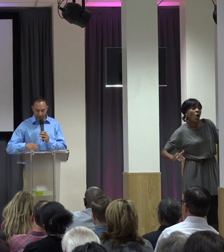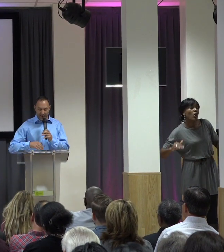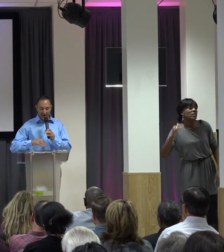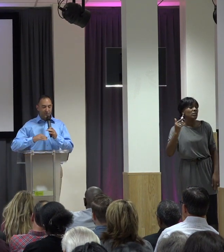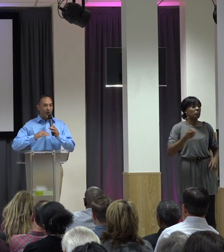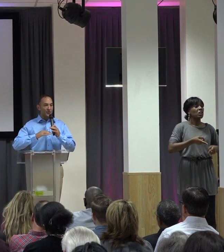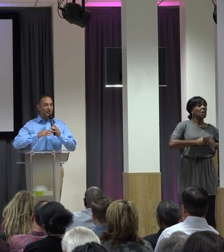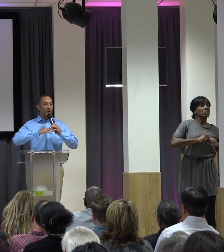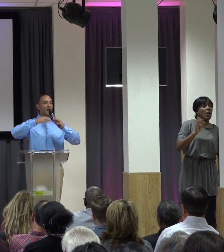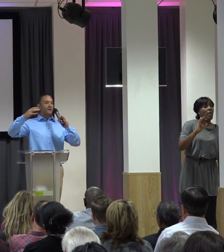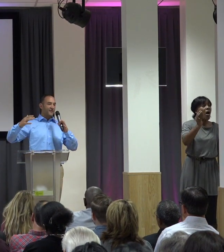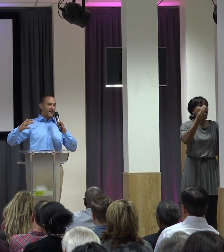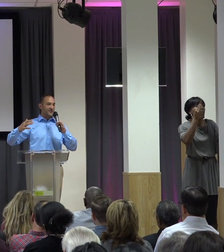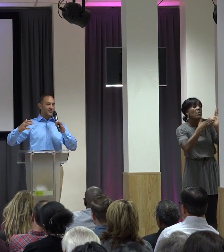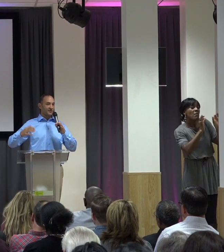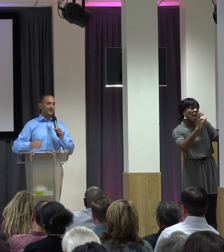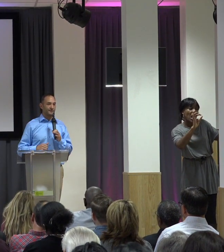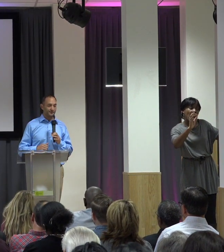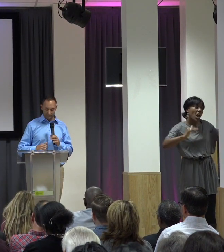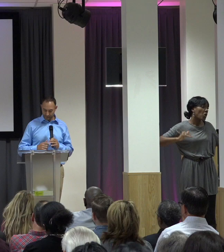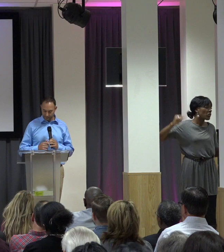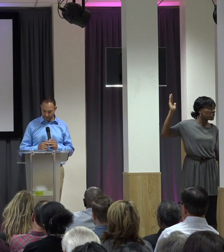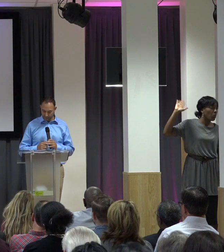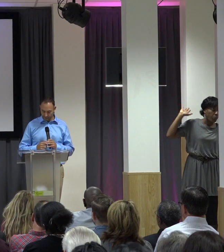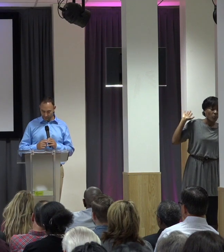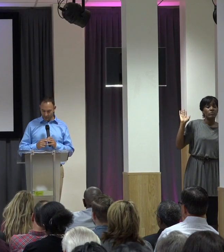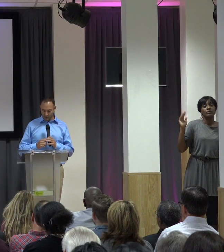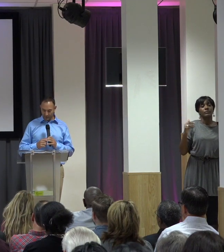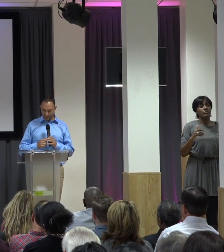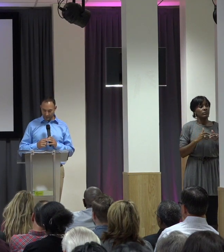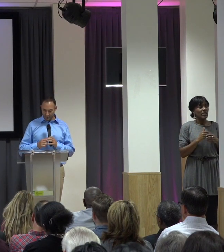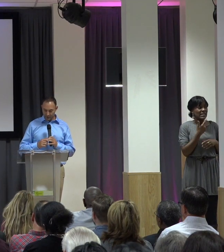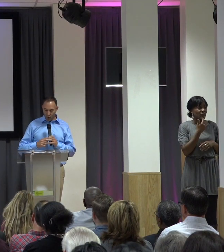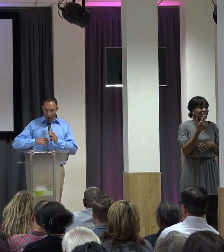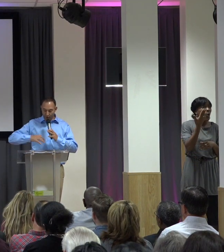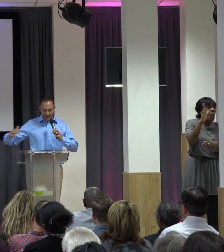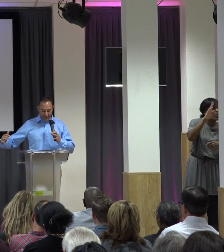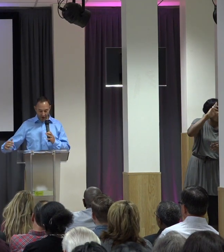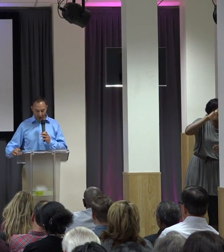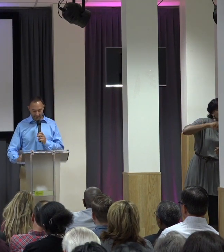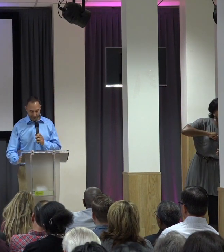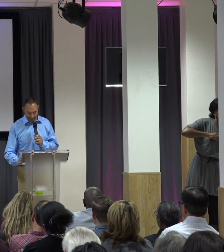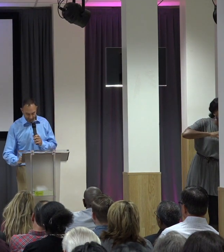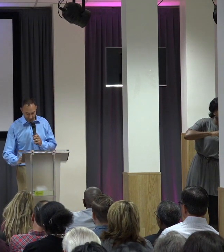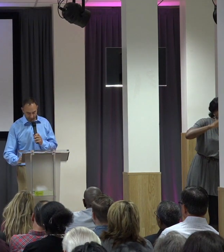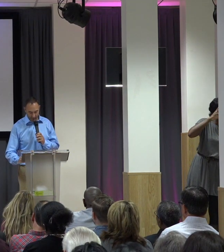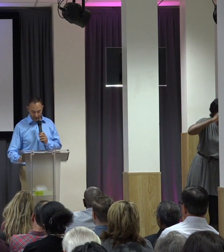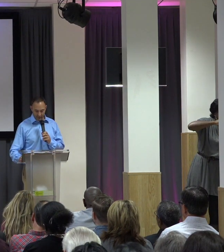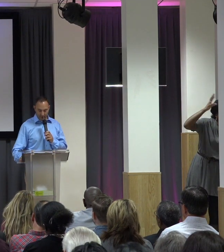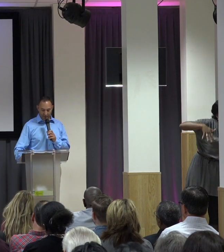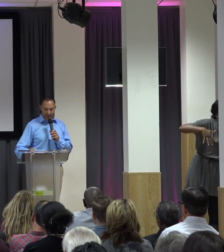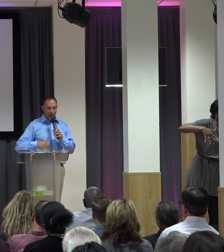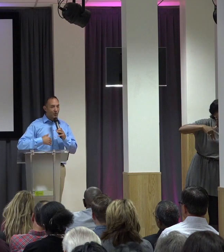people are being exposed to other faiths où les gens sont exposés à d'autres foi or no faith at all ou à aucune